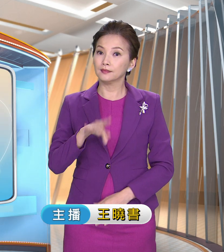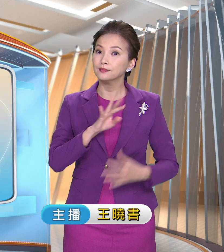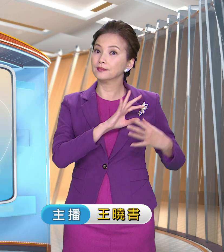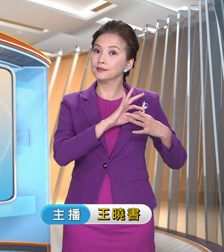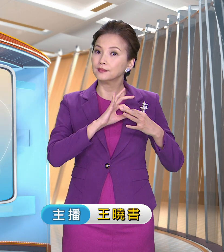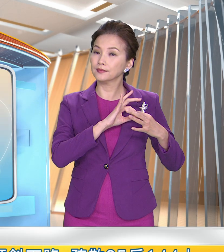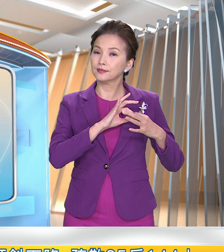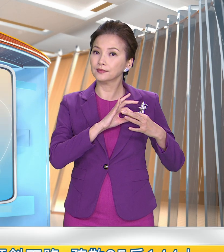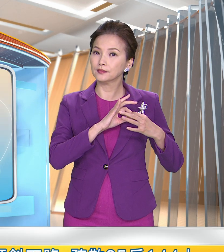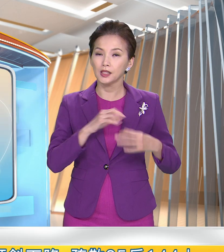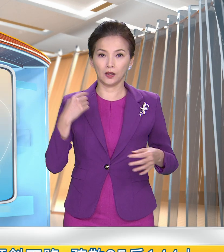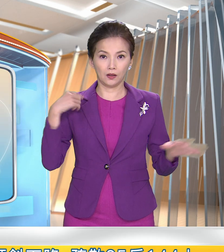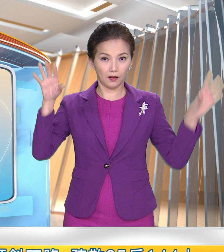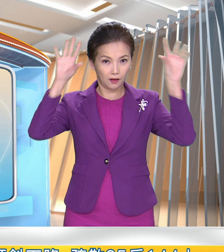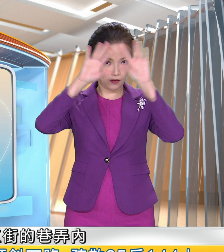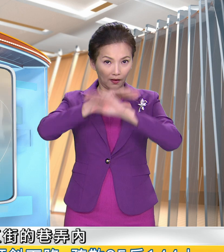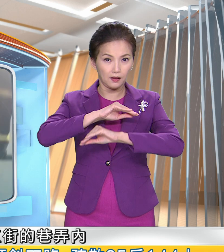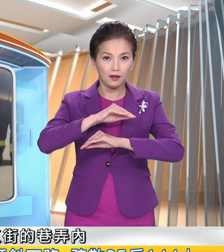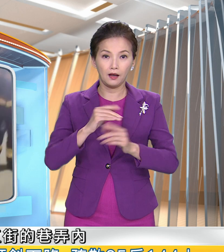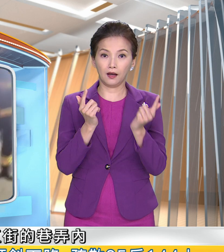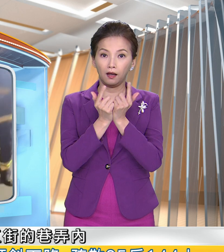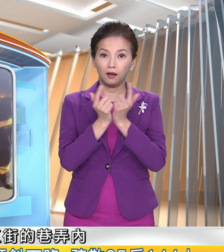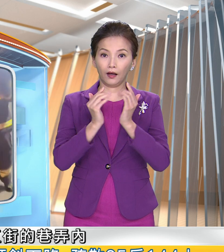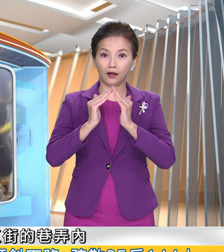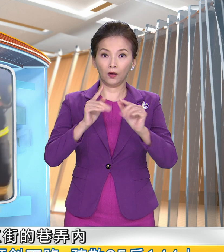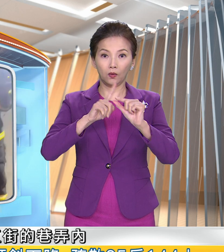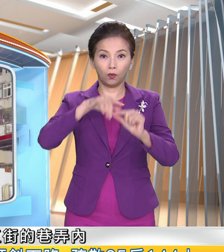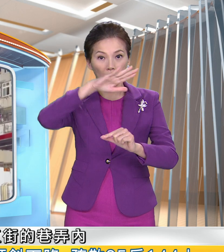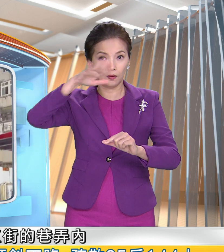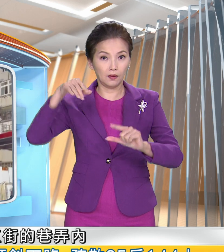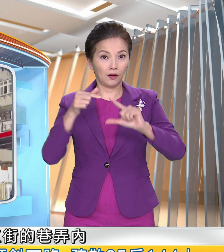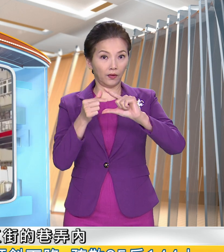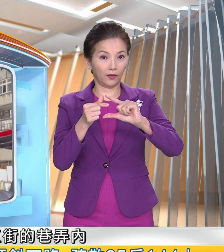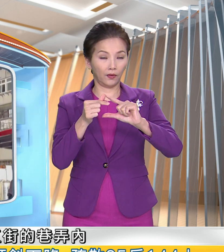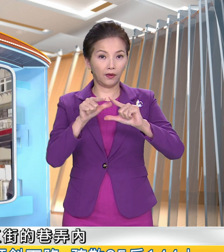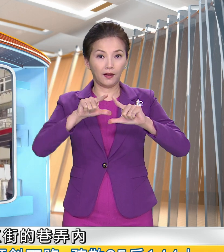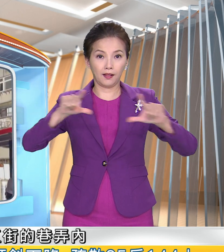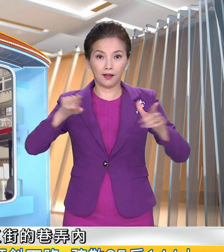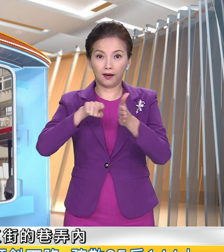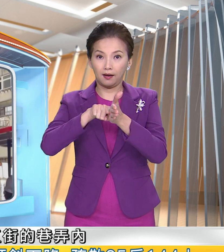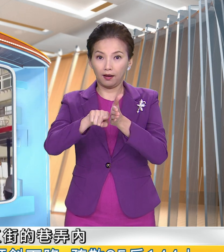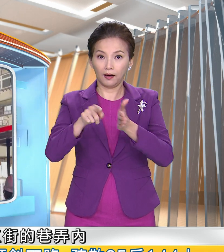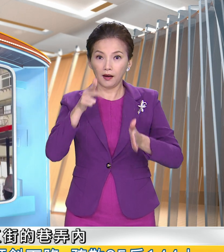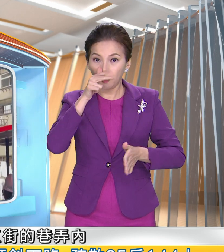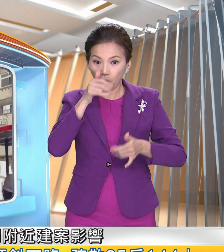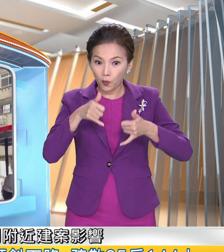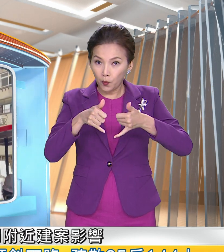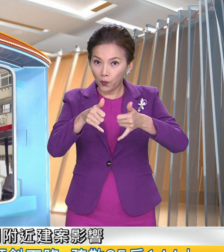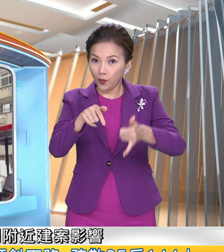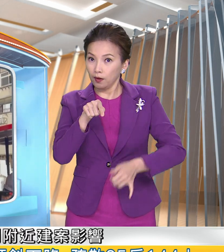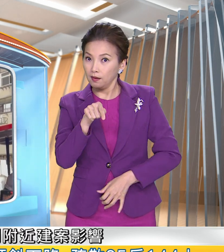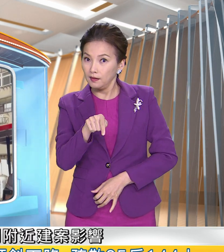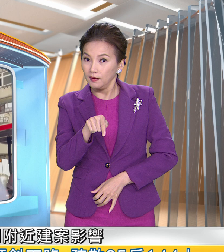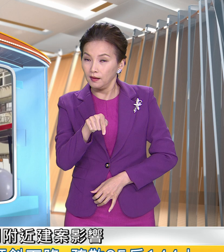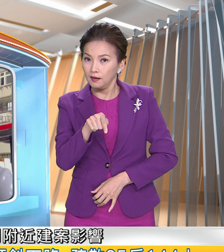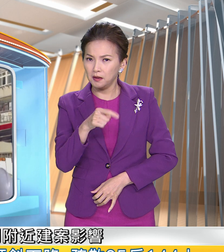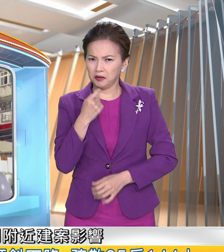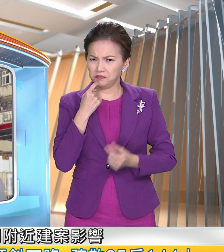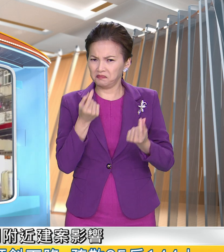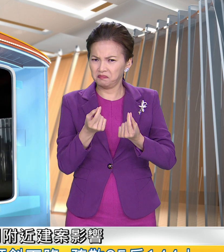心，台北市中山区大直街的巷弄内，昨天晚间疑似受到附近